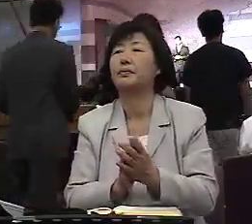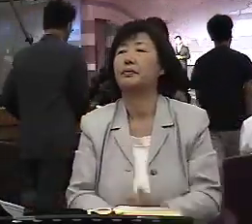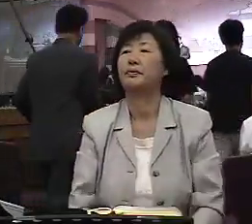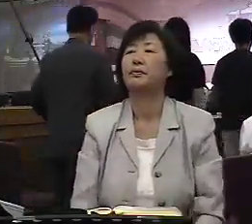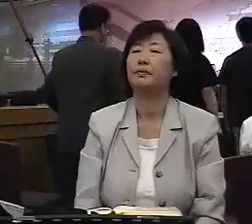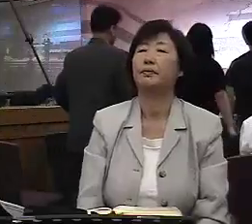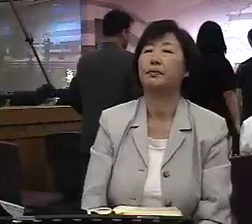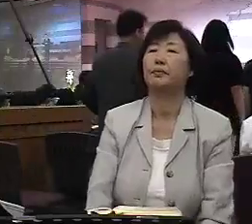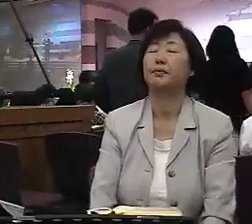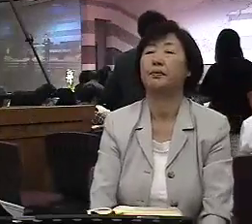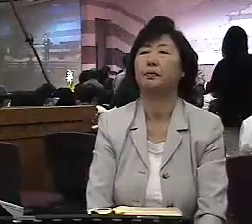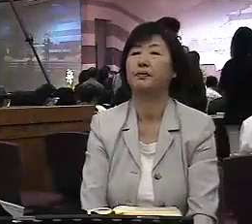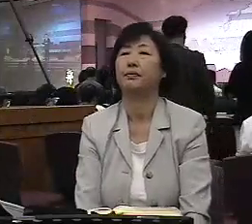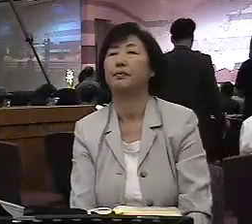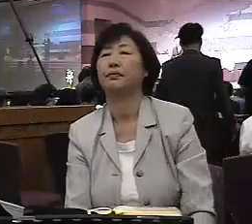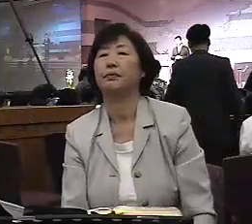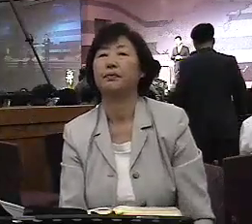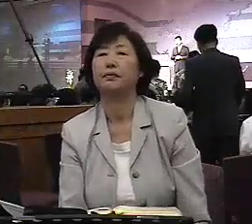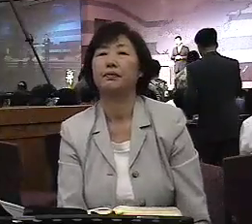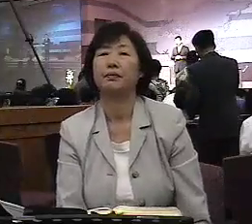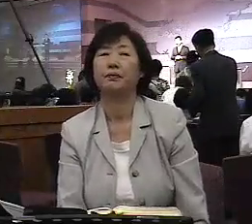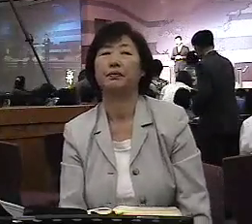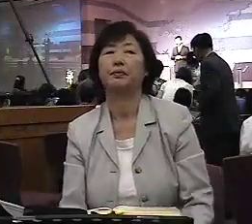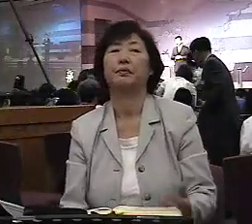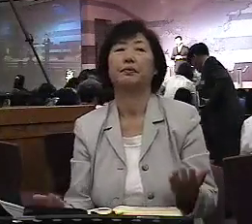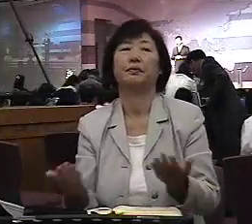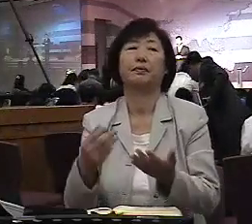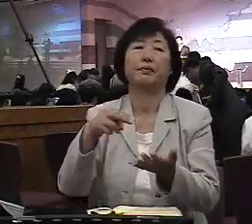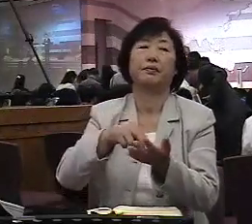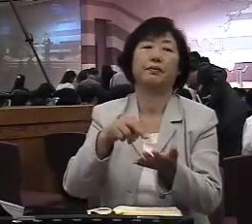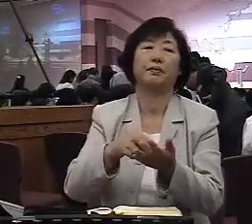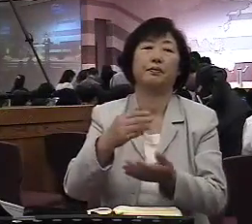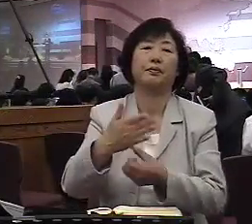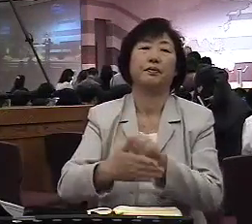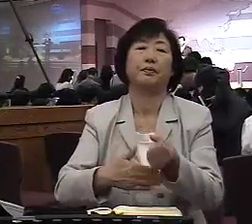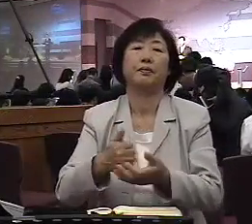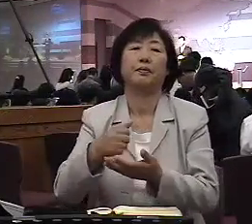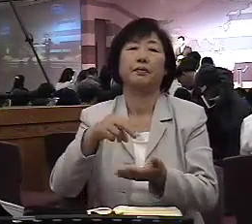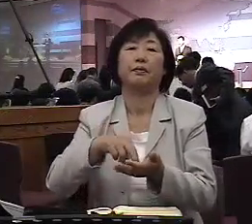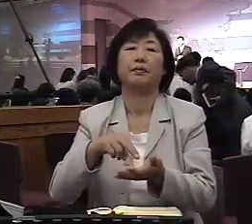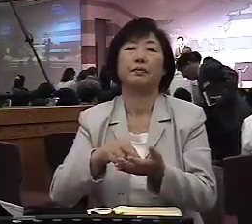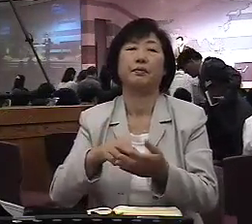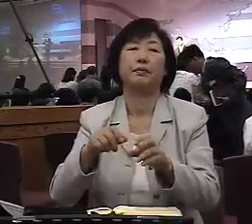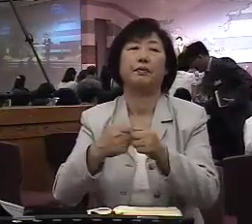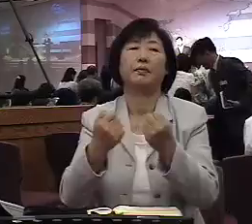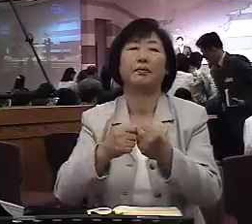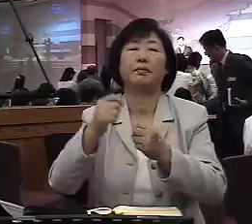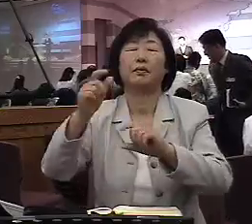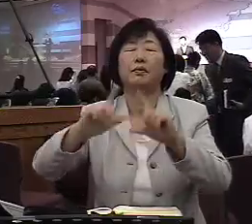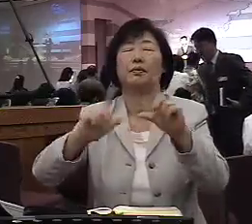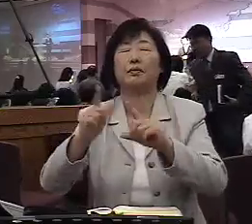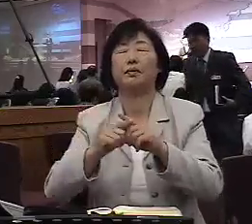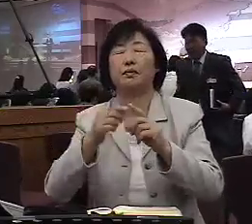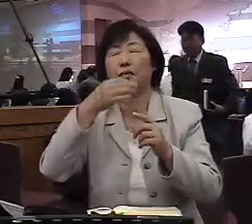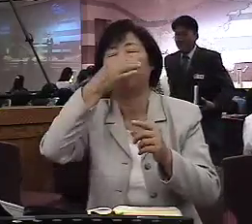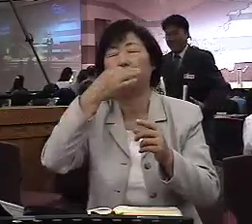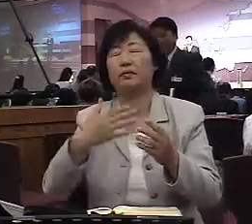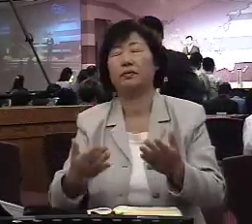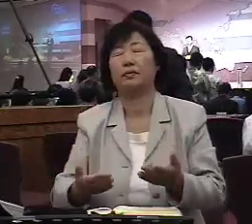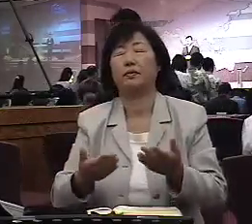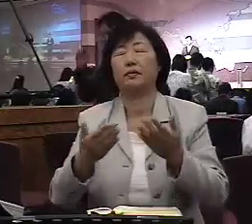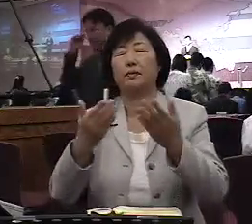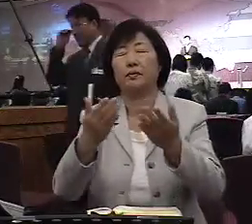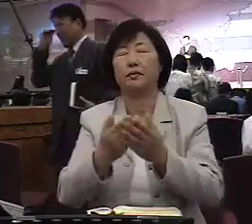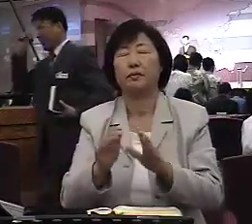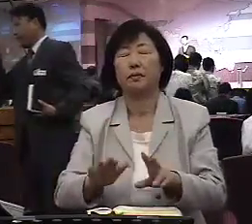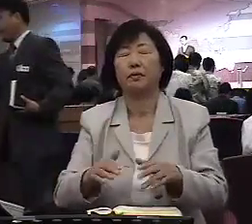우리 다 눈을 감았습니다. 다 일어났습니다. 일어나시고 우리 하나님 앞에 부러움된 모습 그냥 드립시다. 하나님이 오늘